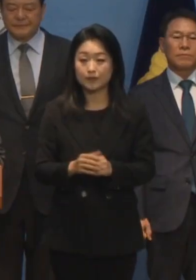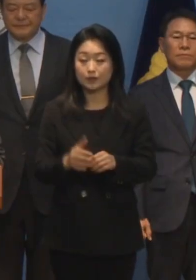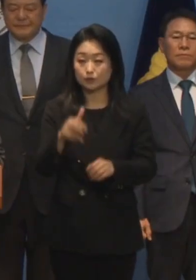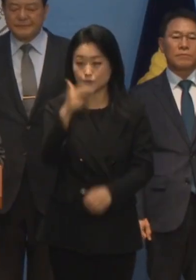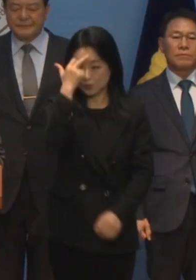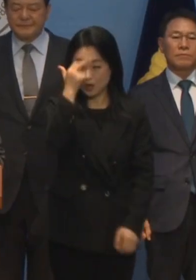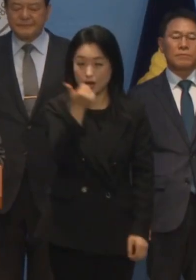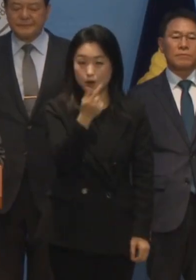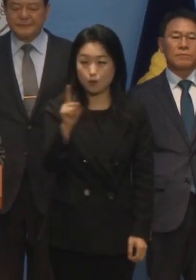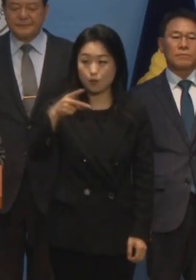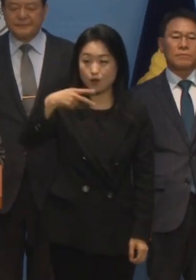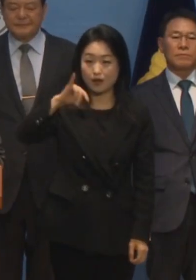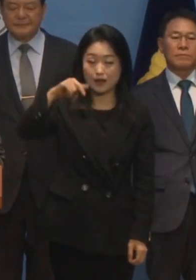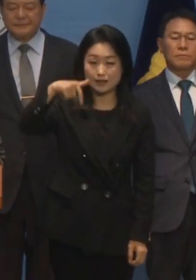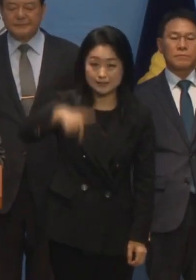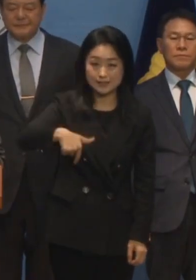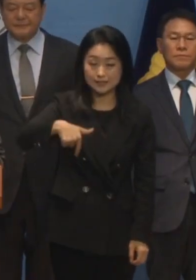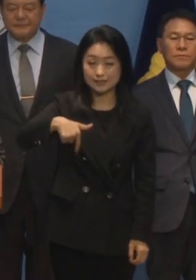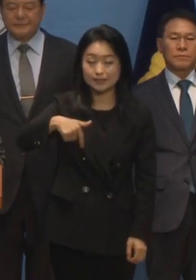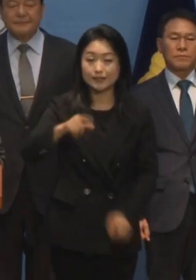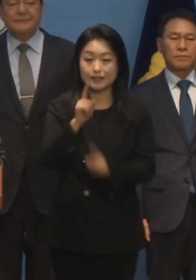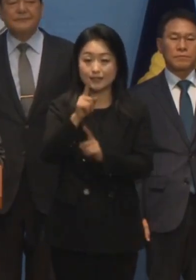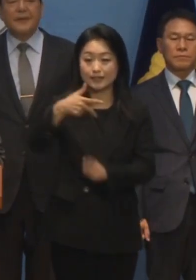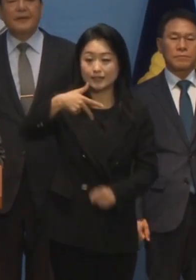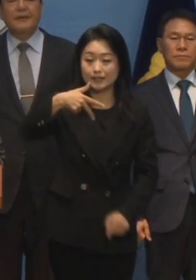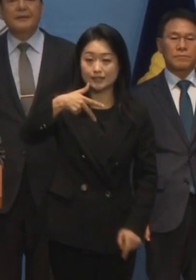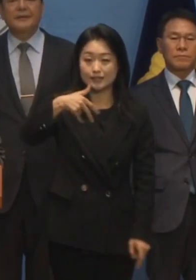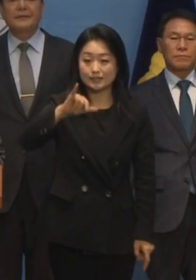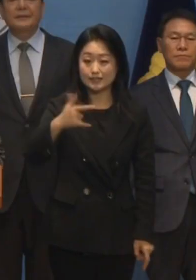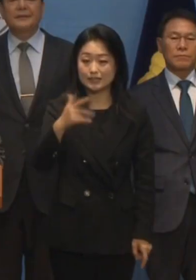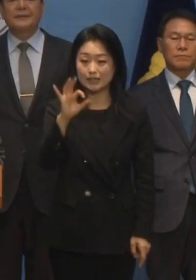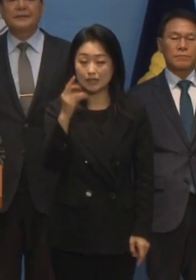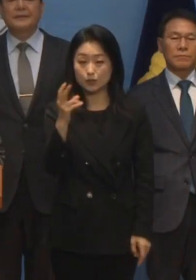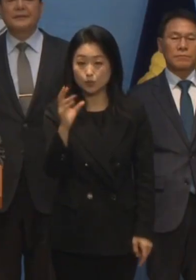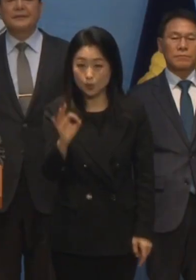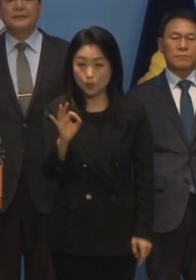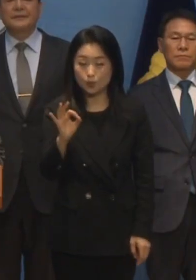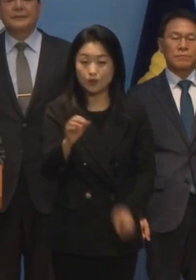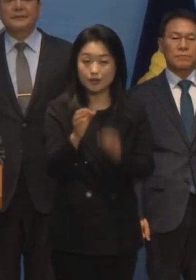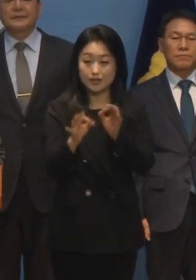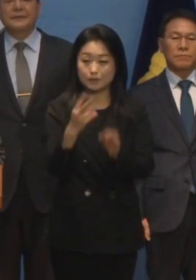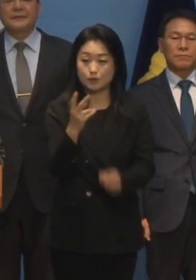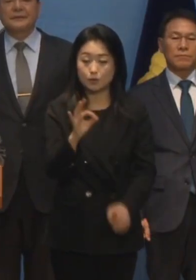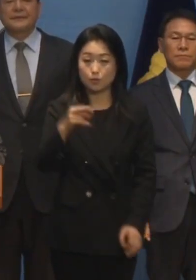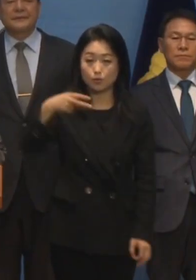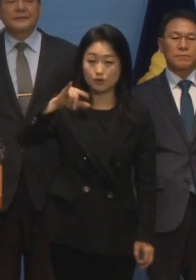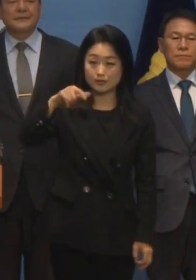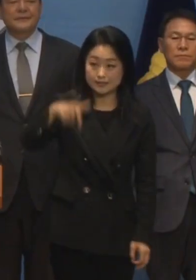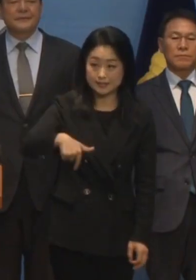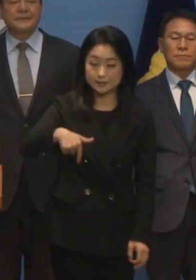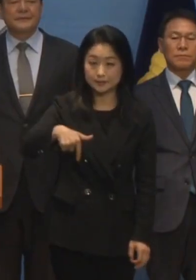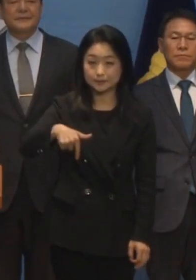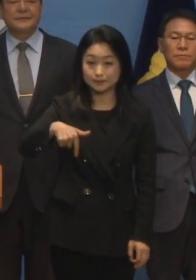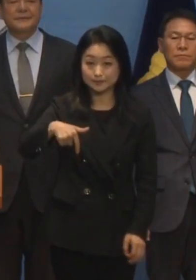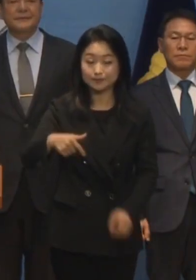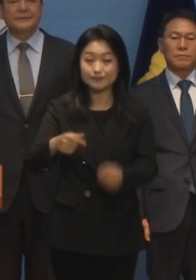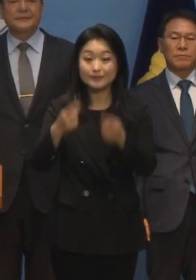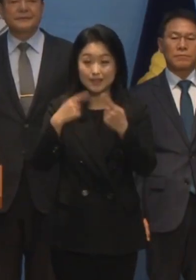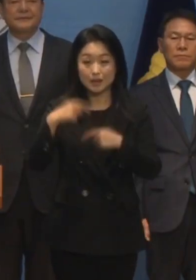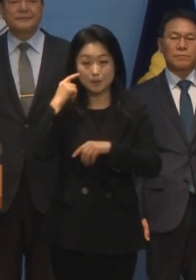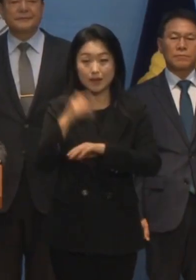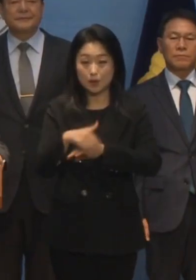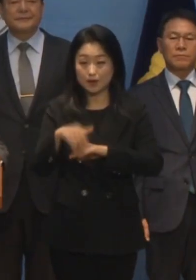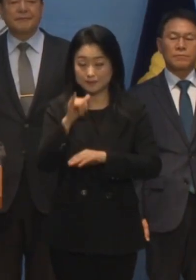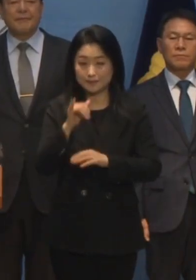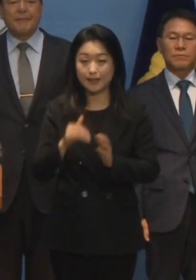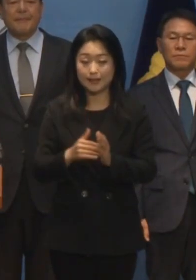최화식 예비역 육군준장, 이진용 예비역 육군준장, 김용식 예비역 육군준장이 같이